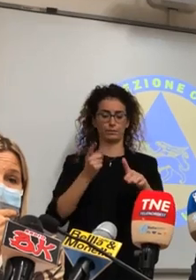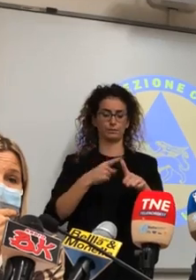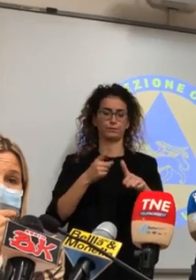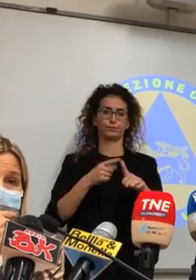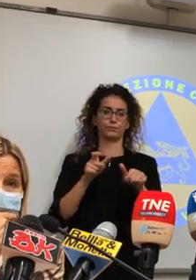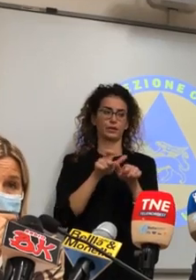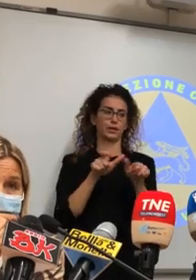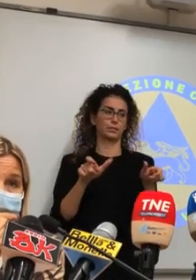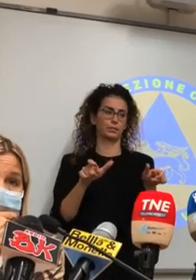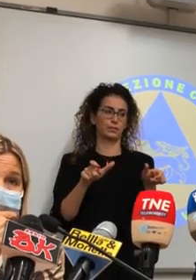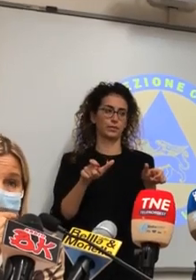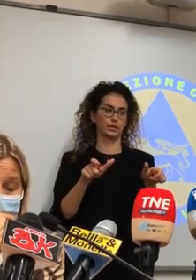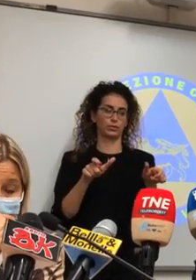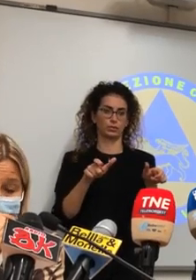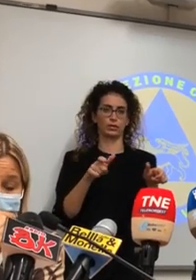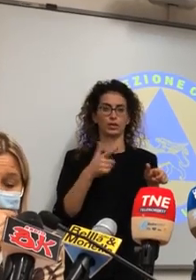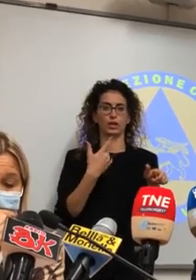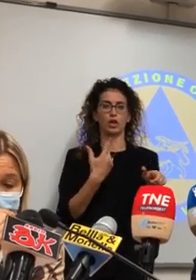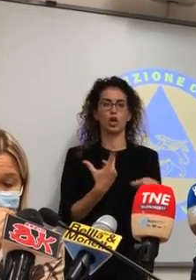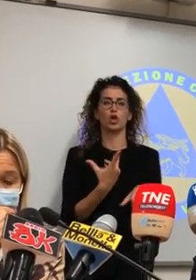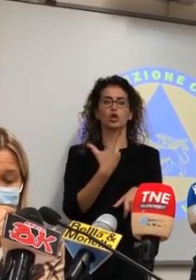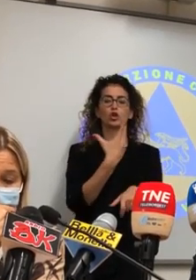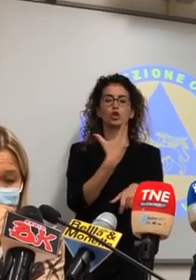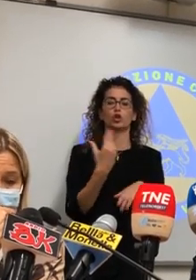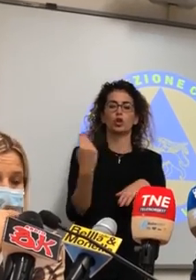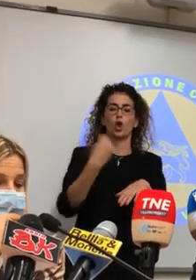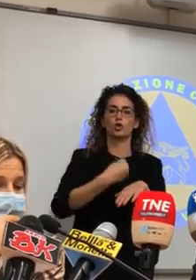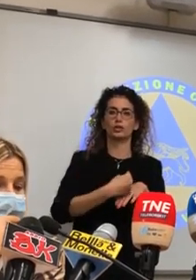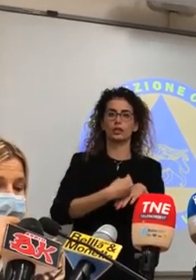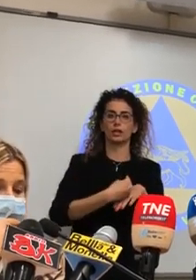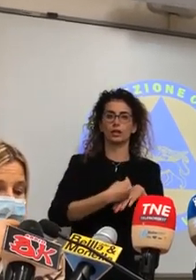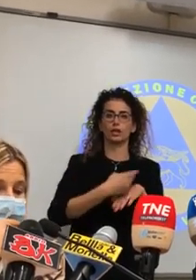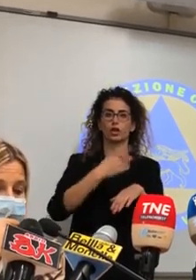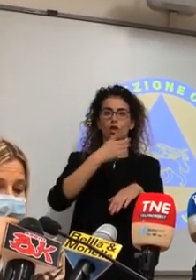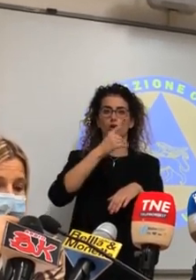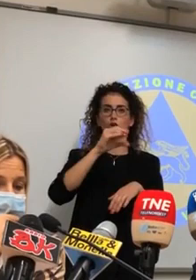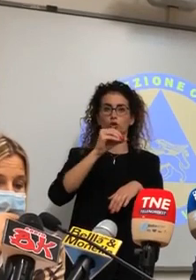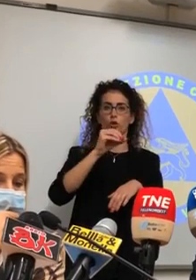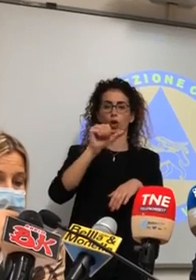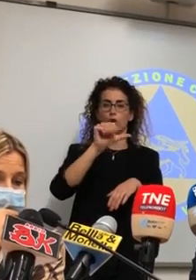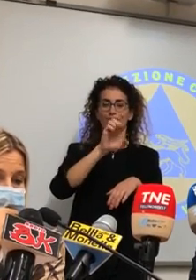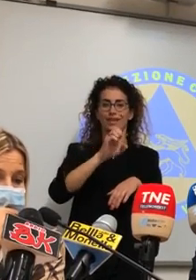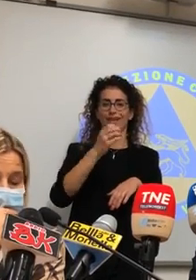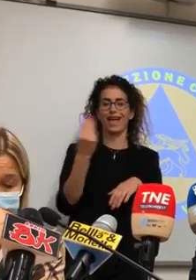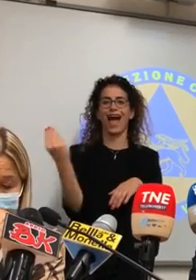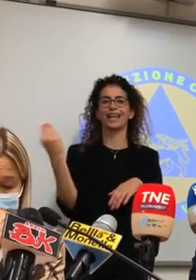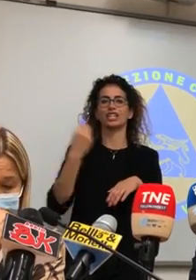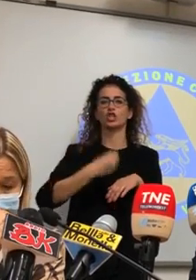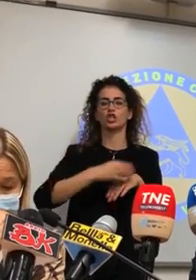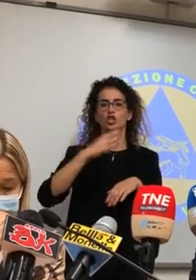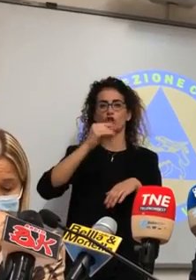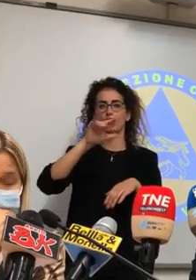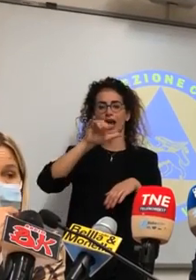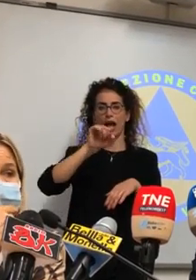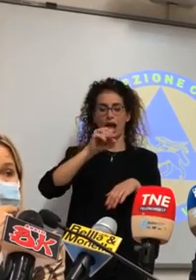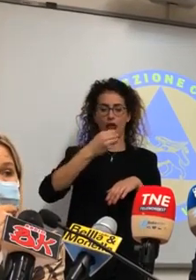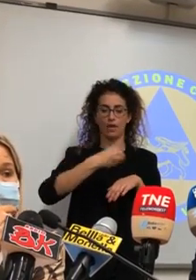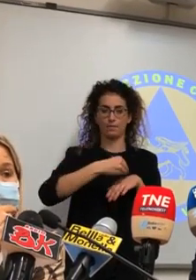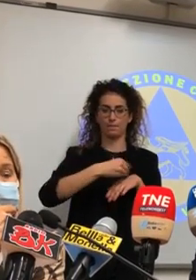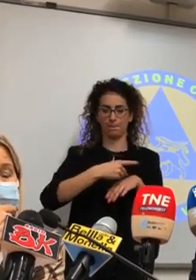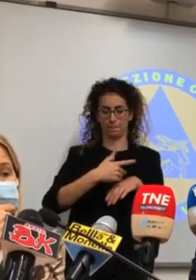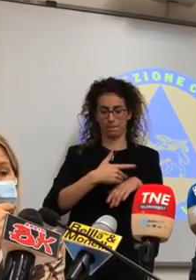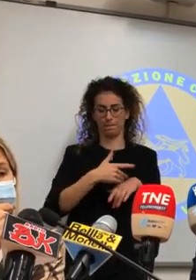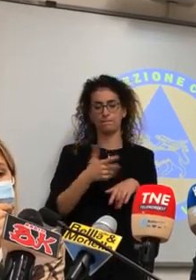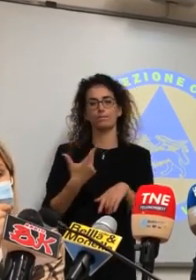la cosiddetta dose addizionale e quelli invece che hanno la dose booster. Allora, quelli che hanno la dose